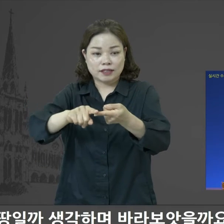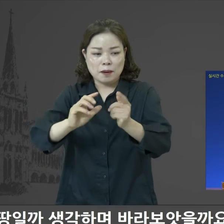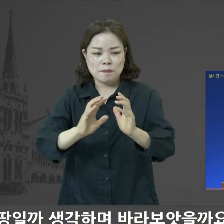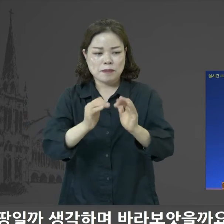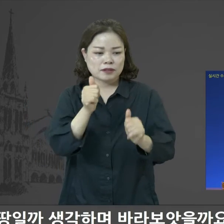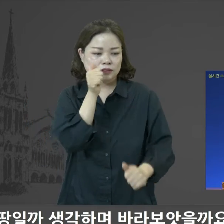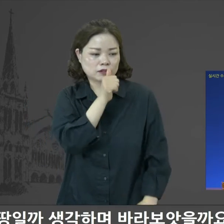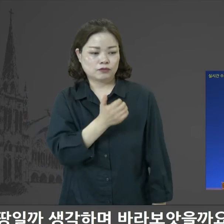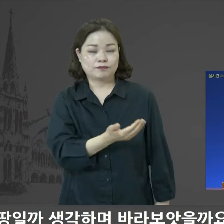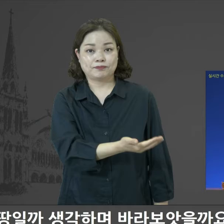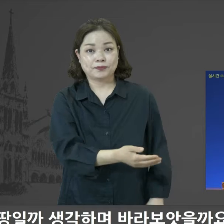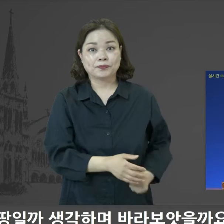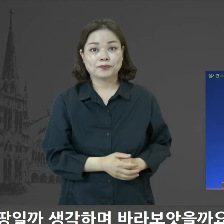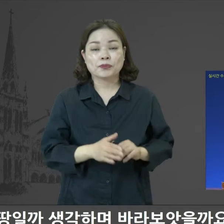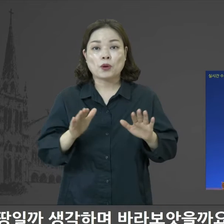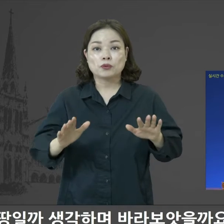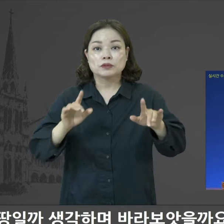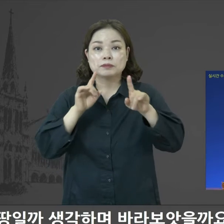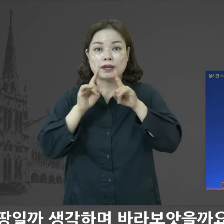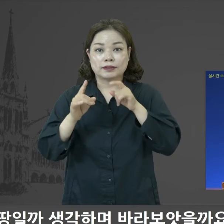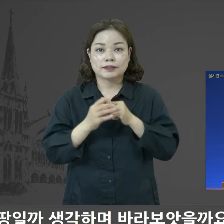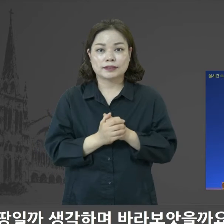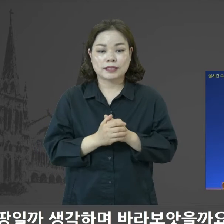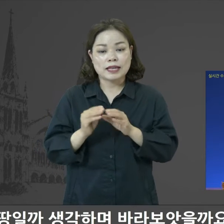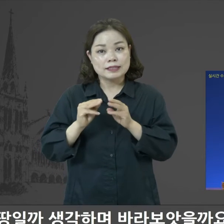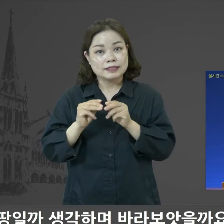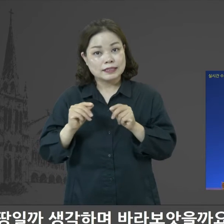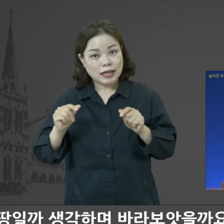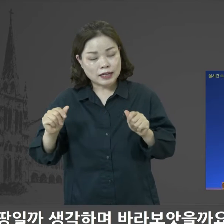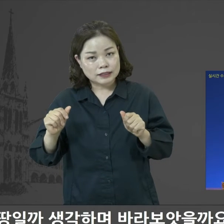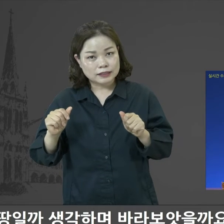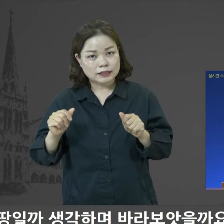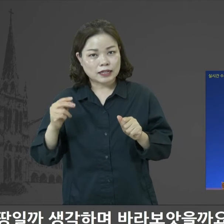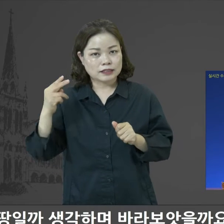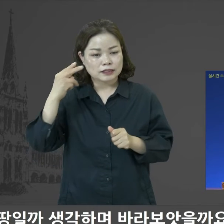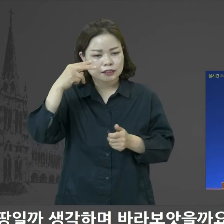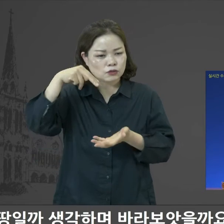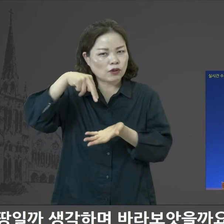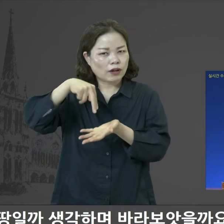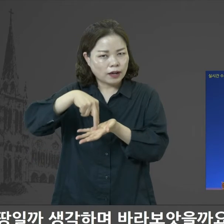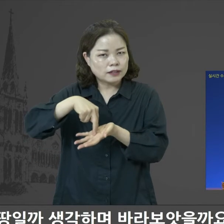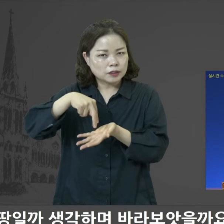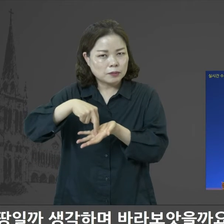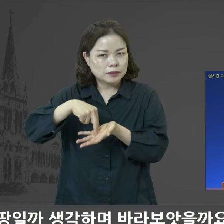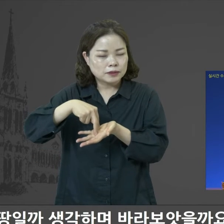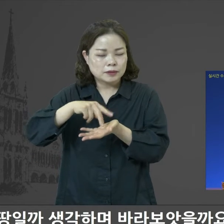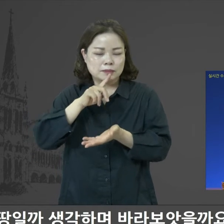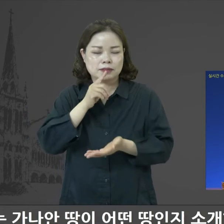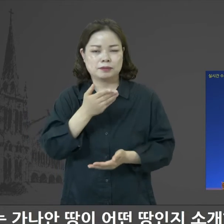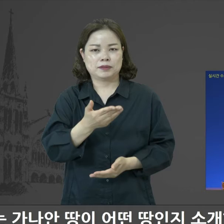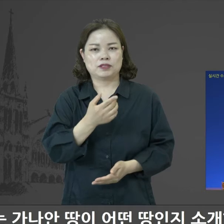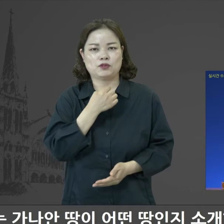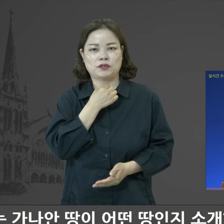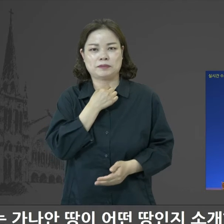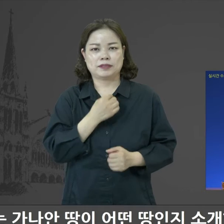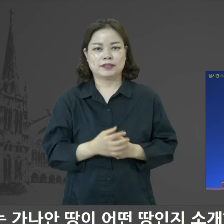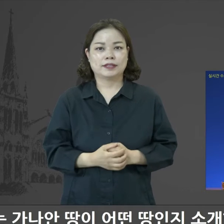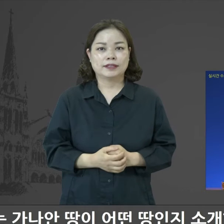백성들에게 소개를 합니다. 오늘 말씀은 땅이라는 관점에서 말씀을 들어주시기를 부탁드리도록